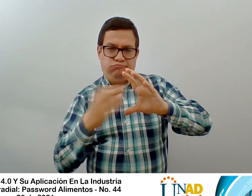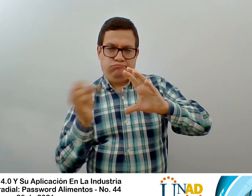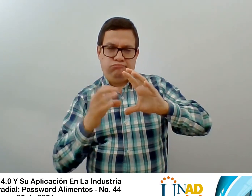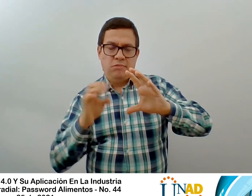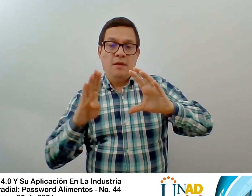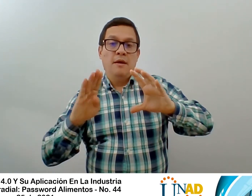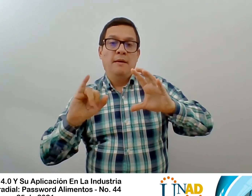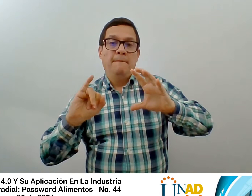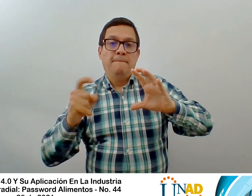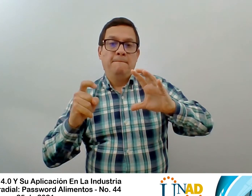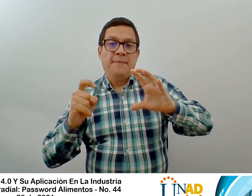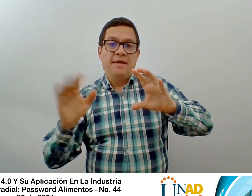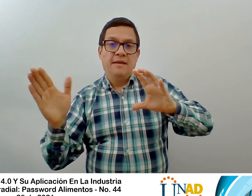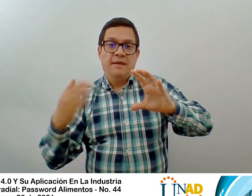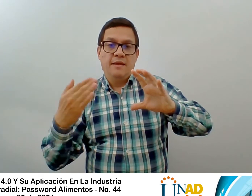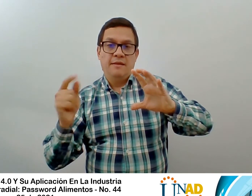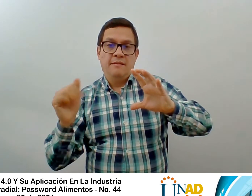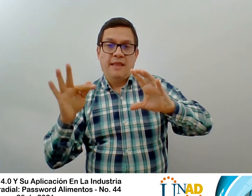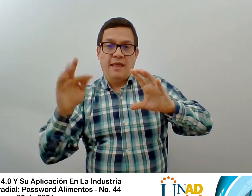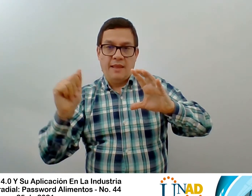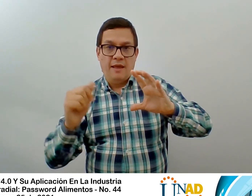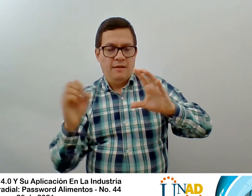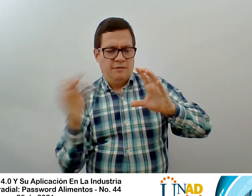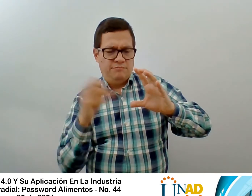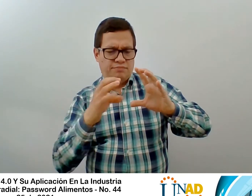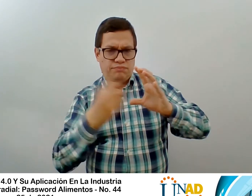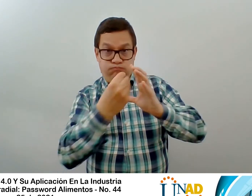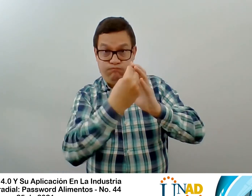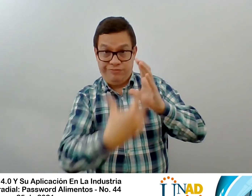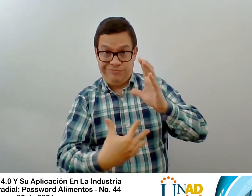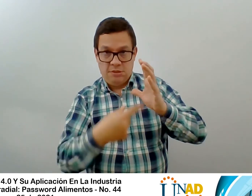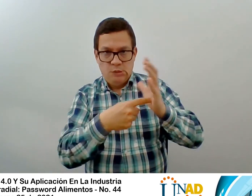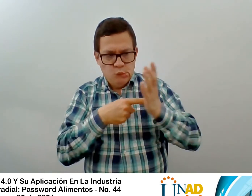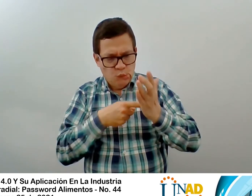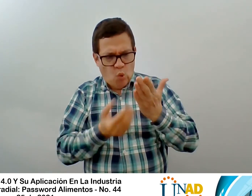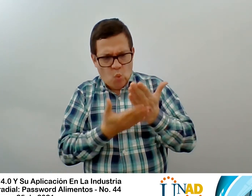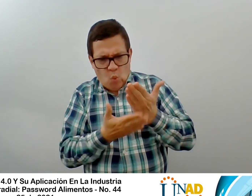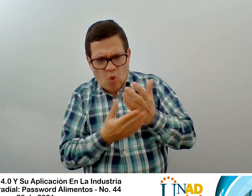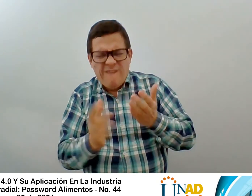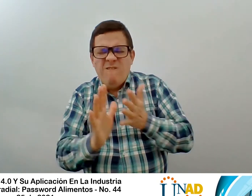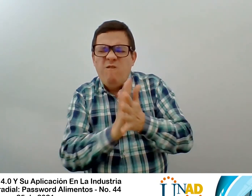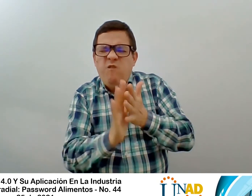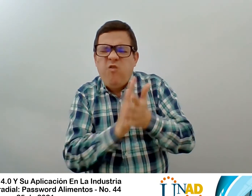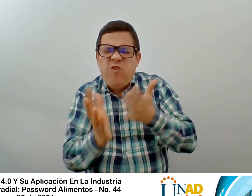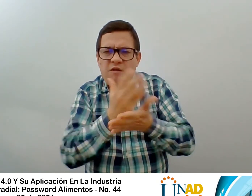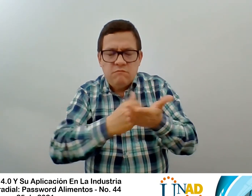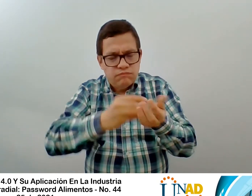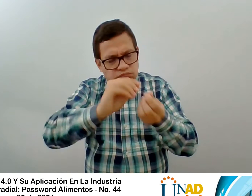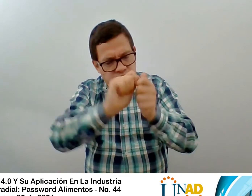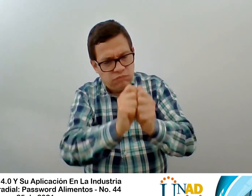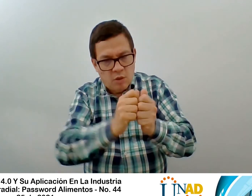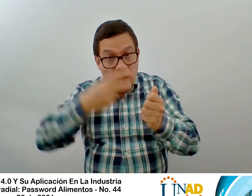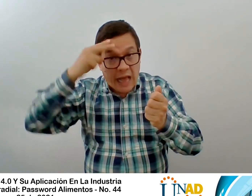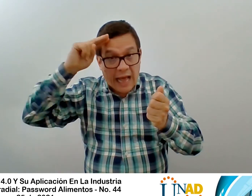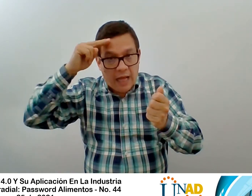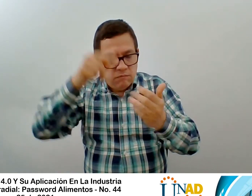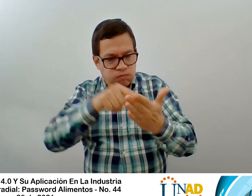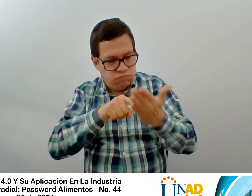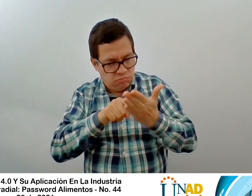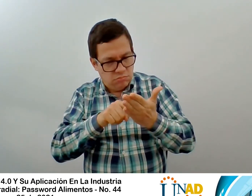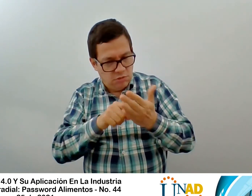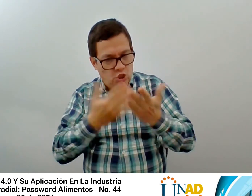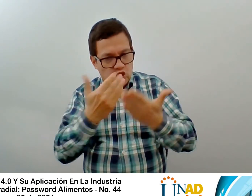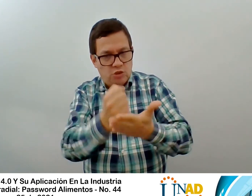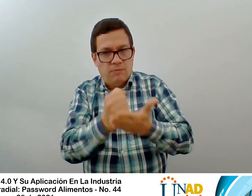Big Data se usaría como una herramienta segura de trazabilidad y esto nos garantiza la integridad de la información. Finalmente, ¿en qué se